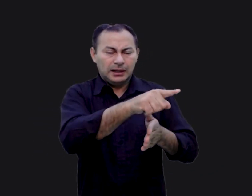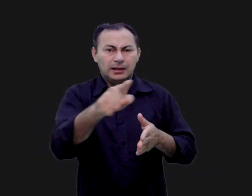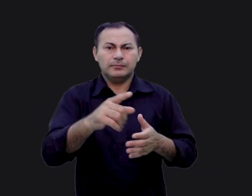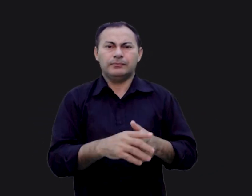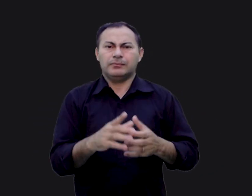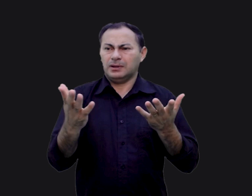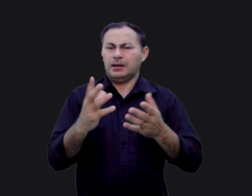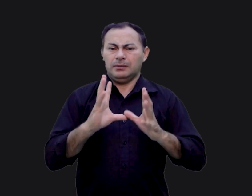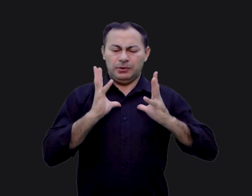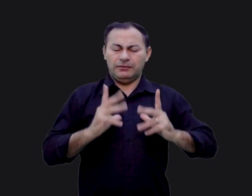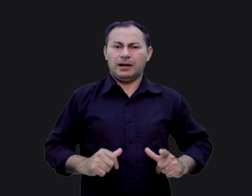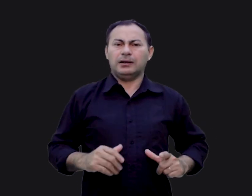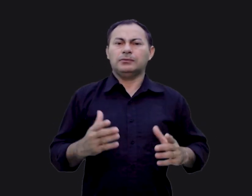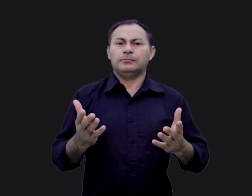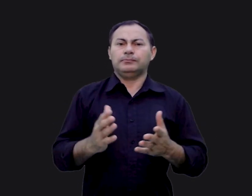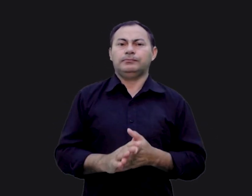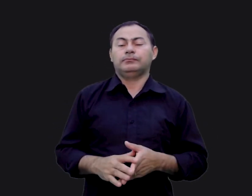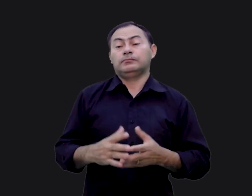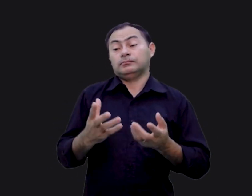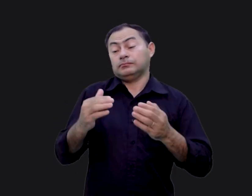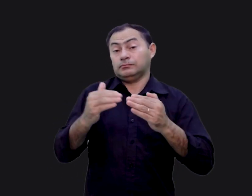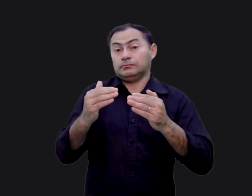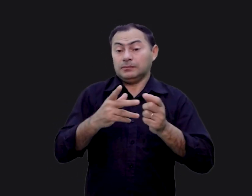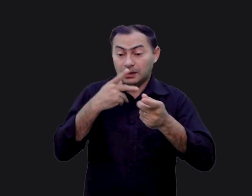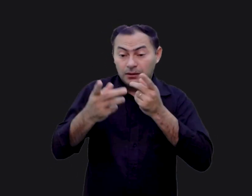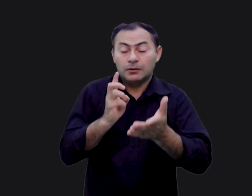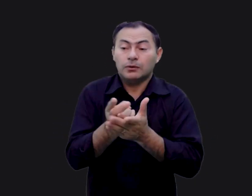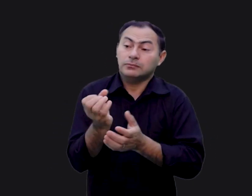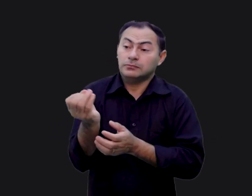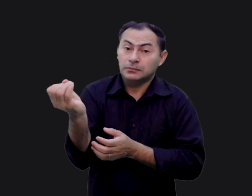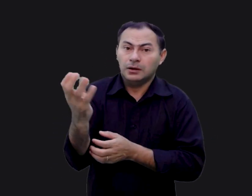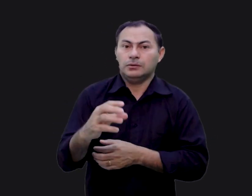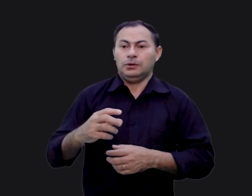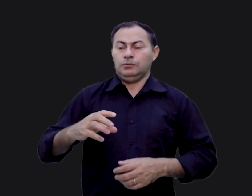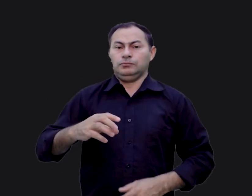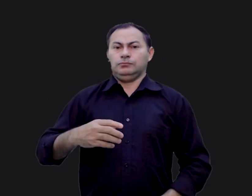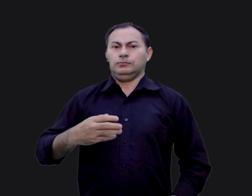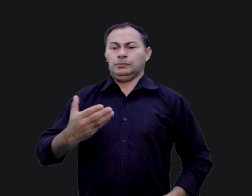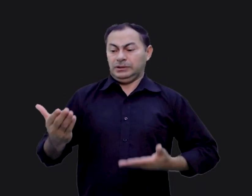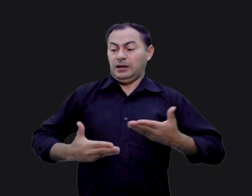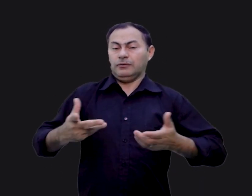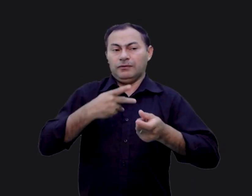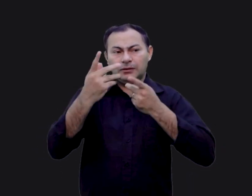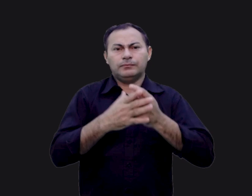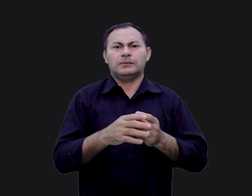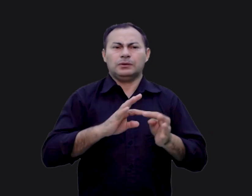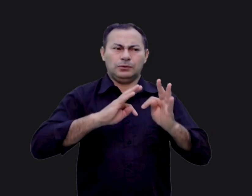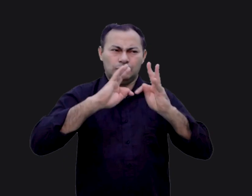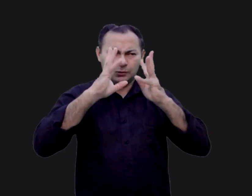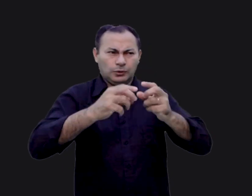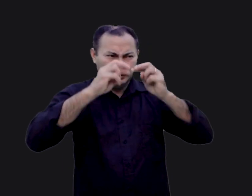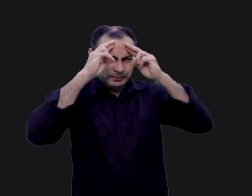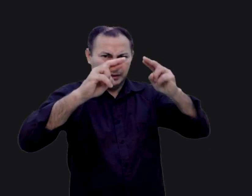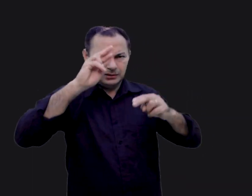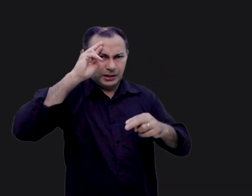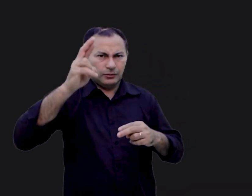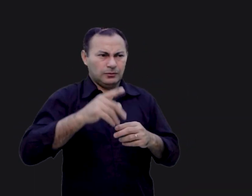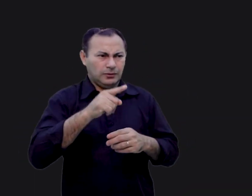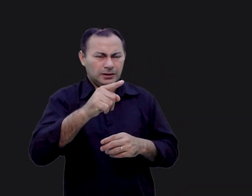lavar-me neles e ser purificado? Conforme prosseguiam viagem, o seu escudeiro disse: com todo respeito, senhor, mas